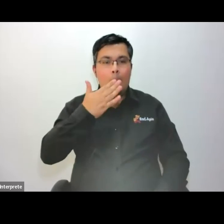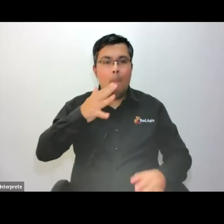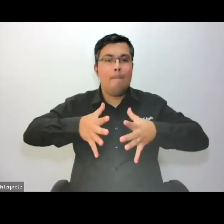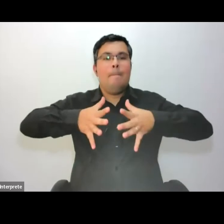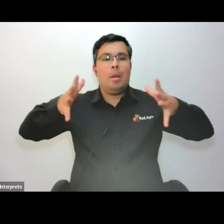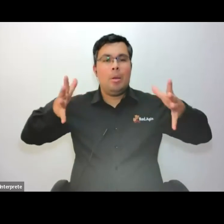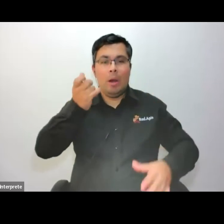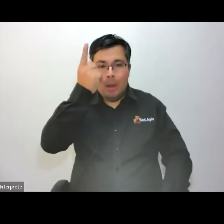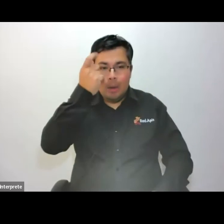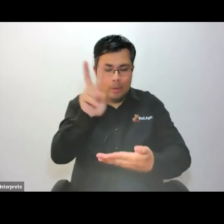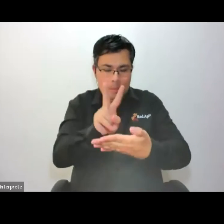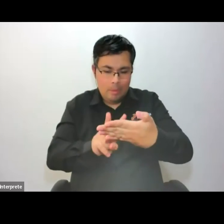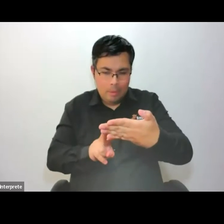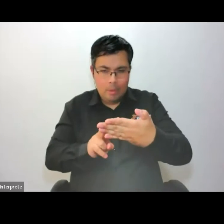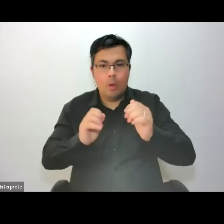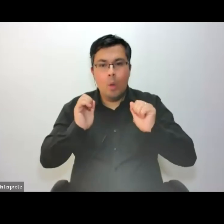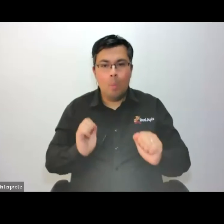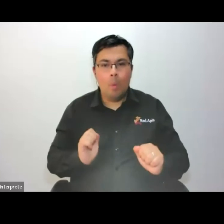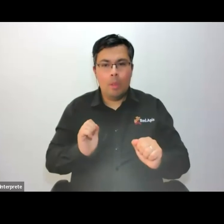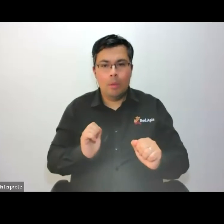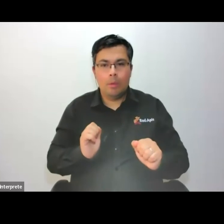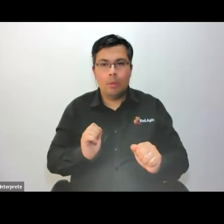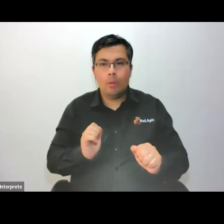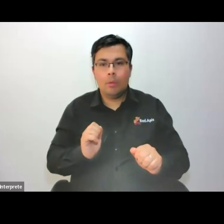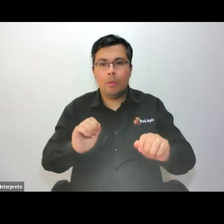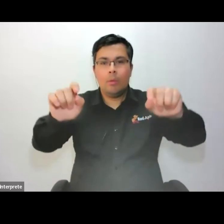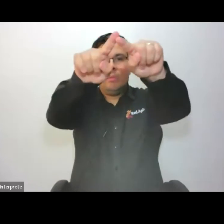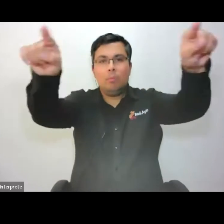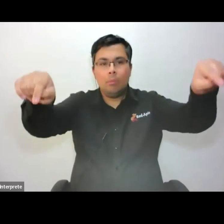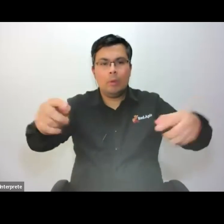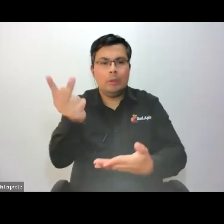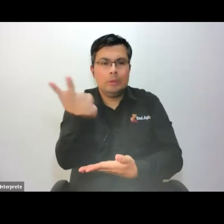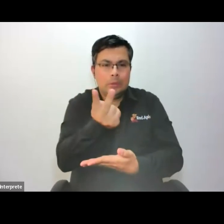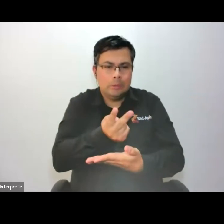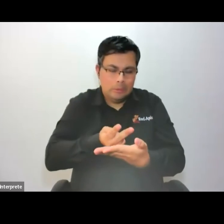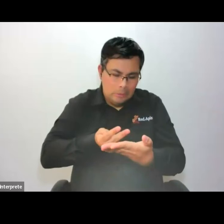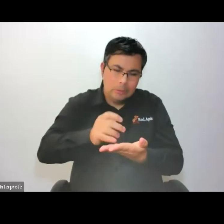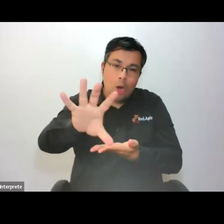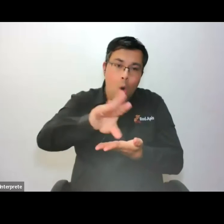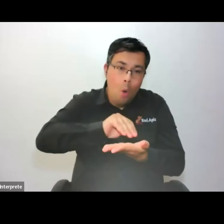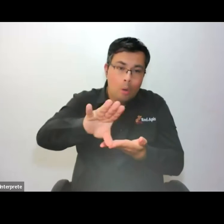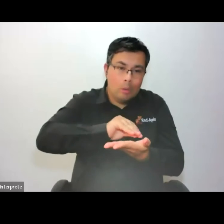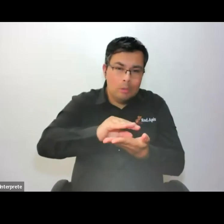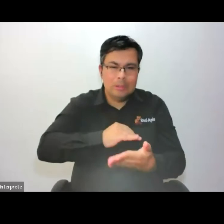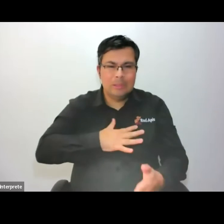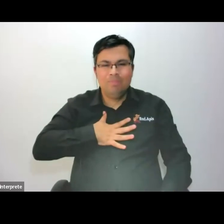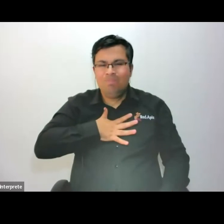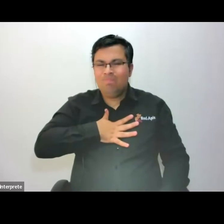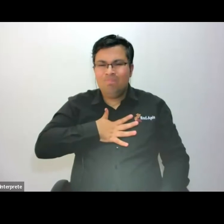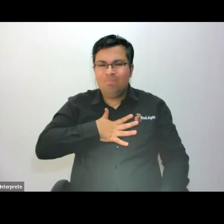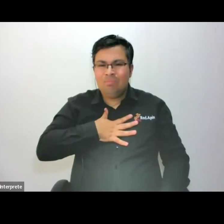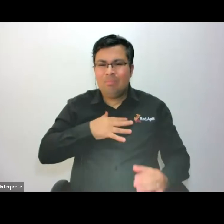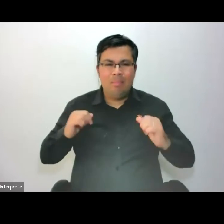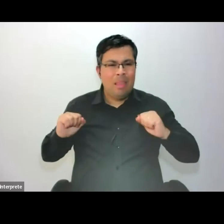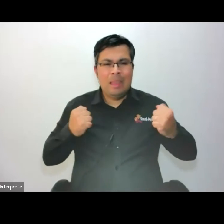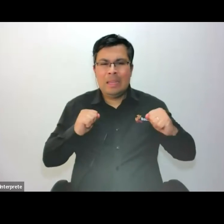¿Puedo dejar de escribir a la copia de la pizarra, que causa mucha inquietud, desagrado y cortisol en las personas